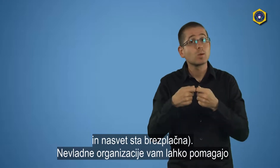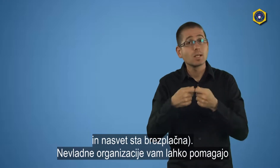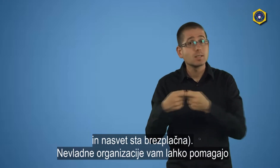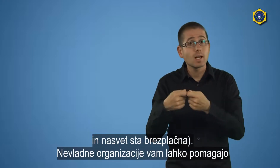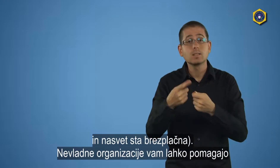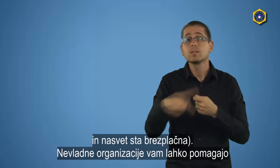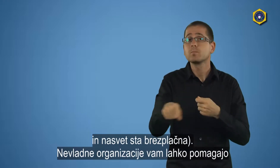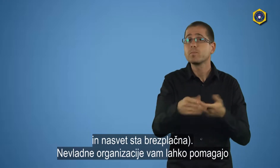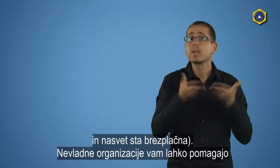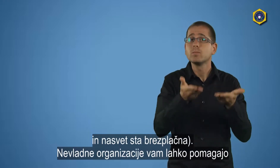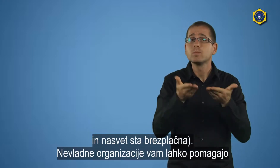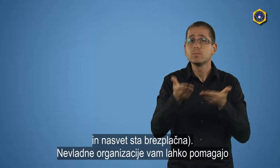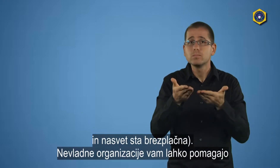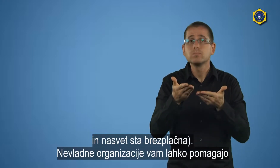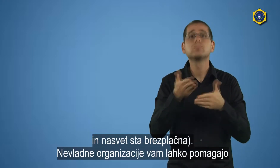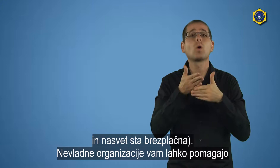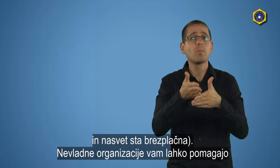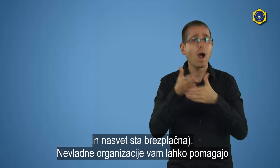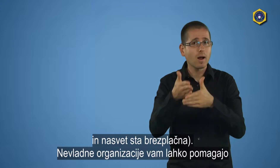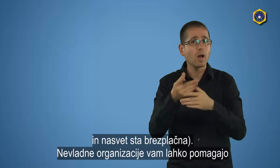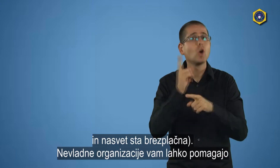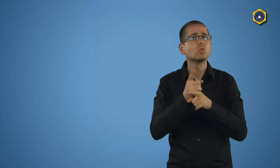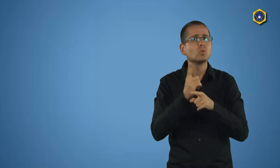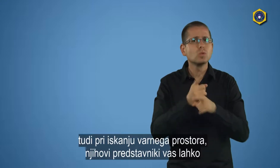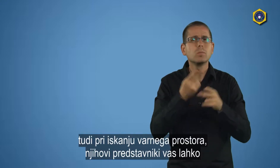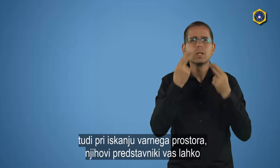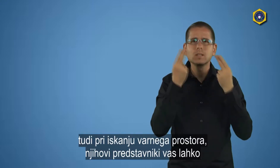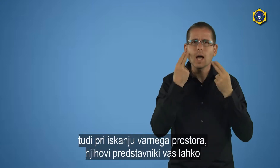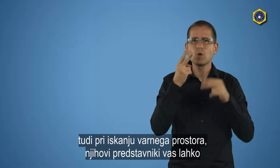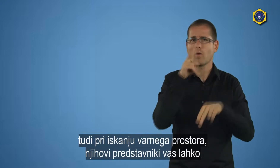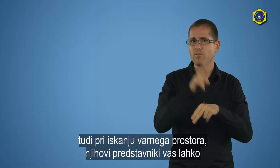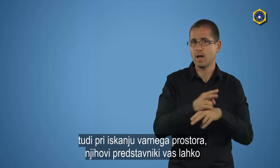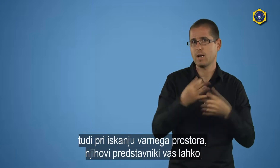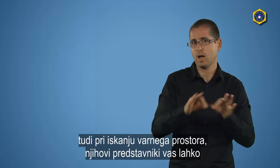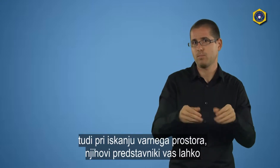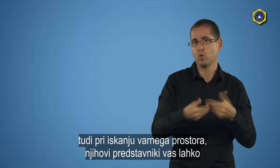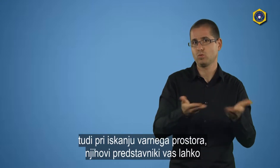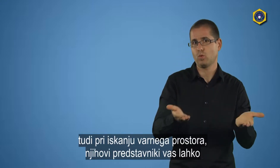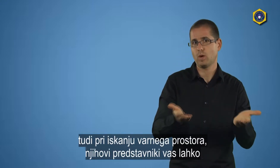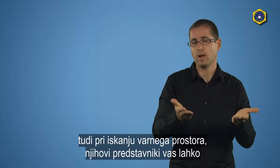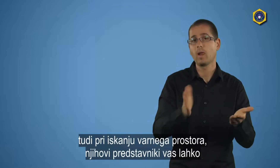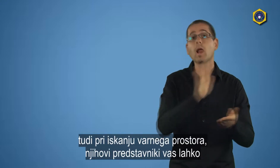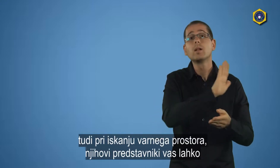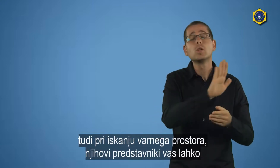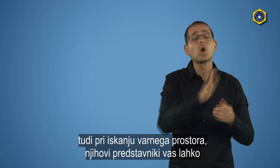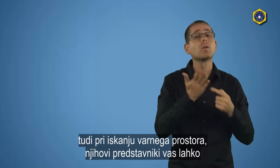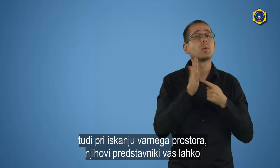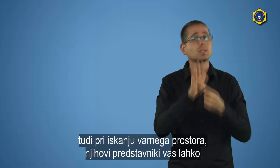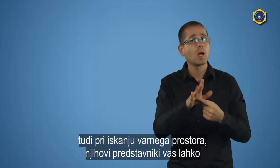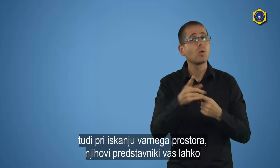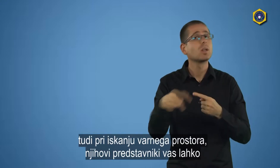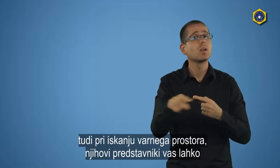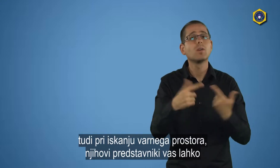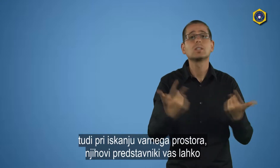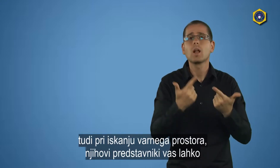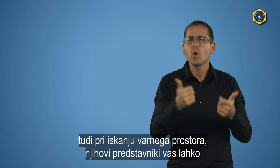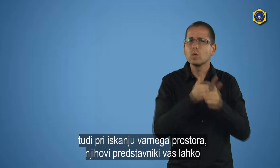Nevladne organizacije vam lahko pomagajo tudi pri iskanju varnega prostora. Njihovi predstavniki vas lahko spremljajo